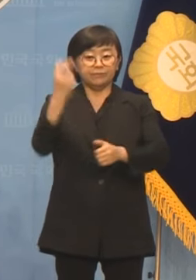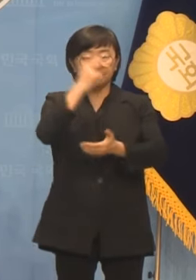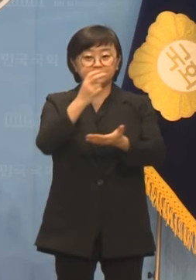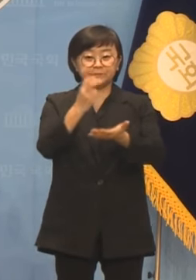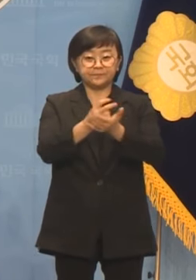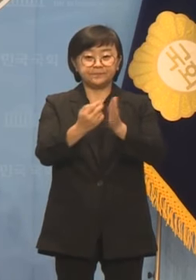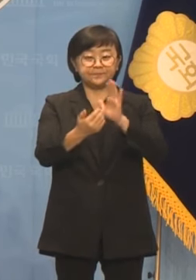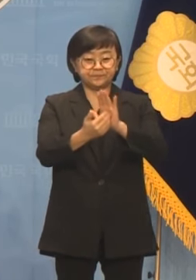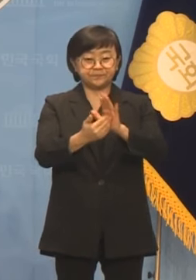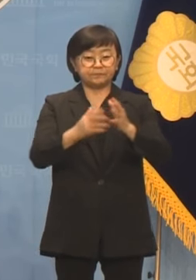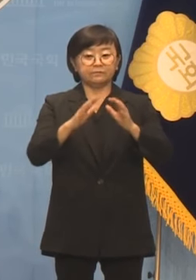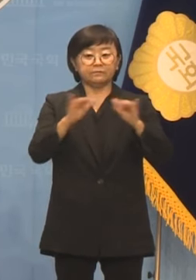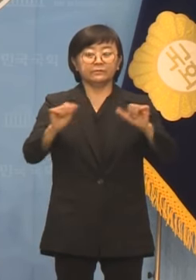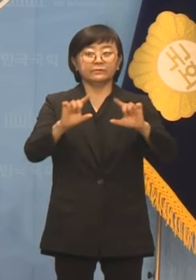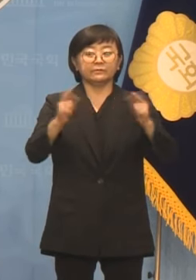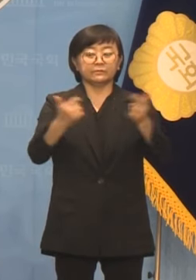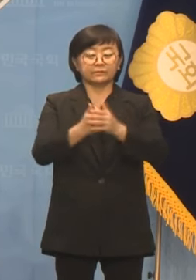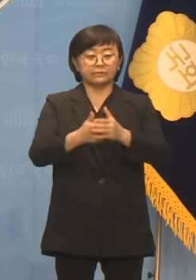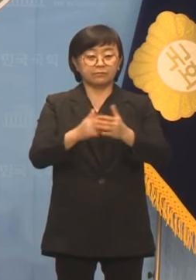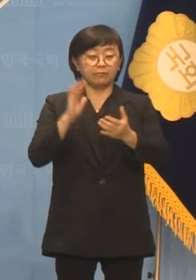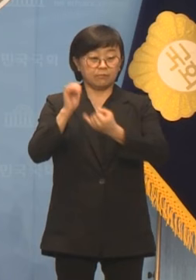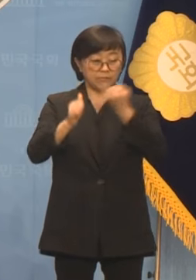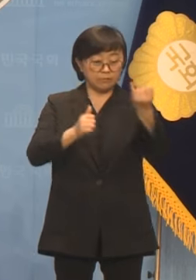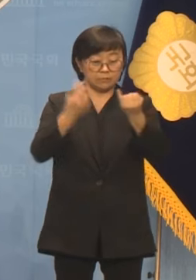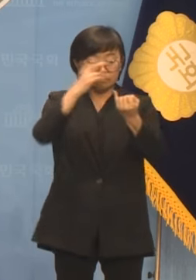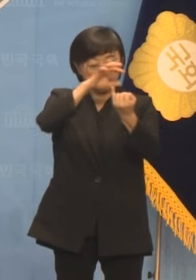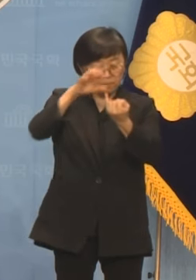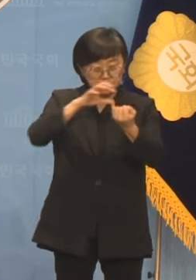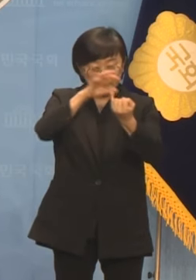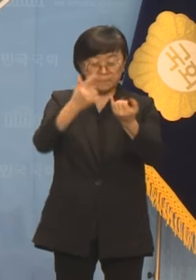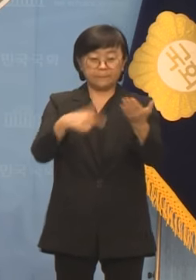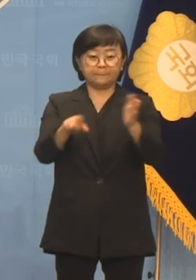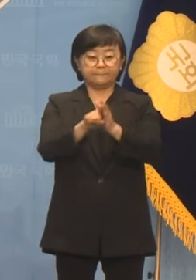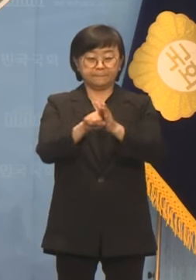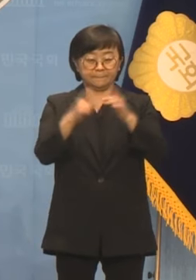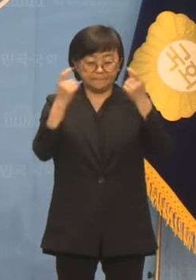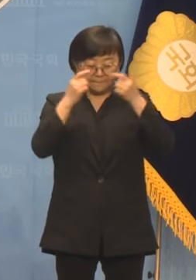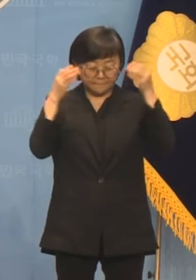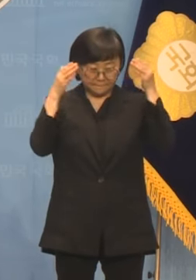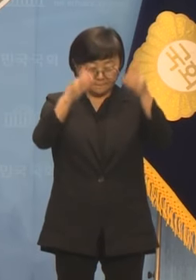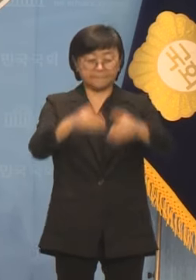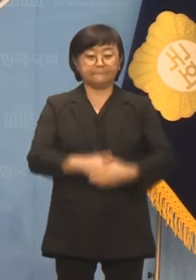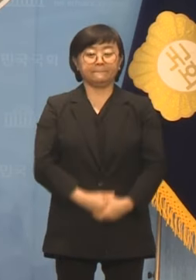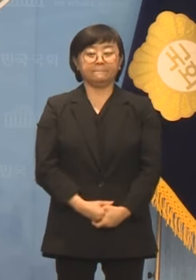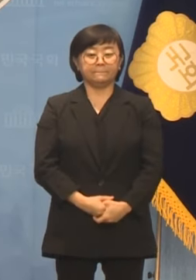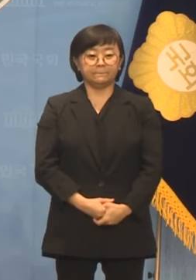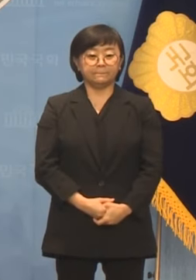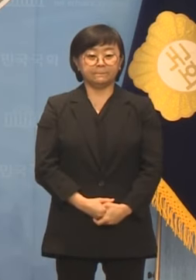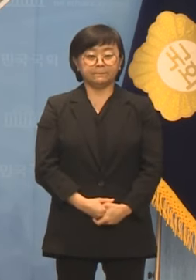거부하면서 국민이 아닌 김건희 여사를 지키는 데에만 혈안이 되어 있습니다.